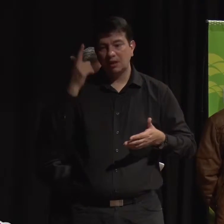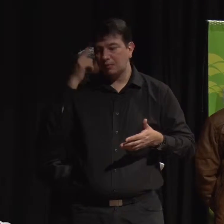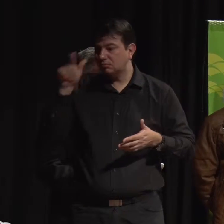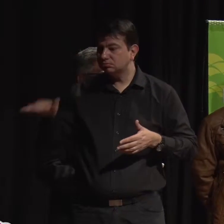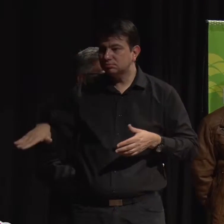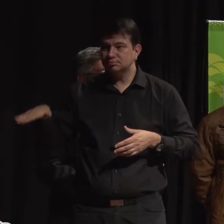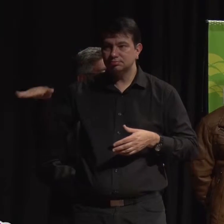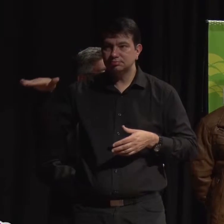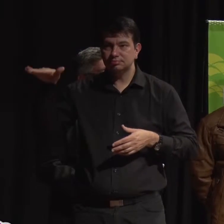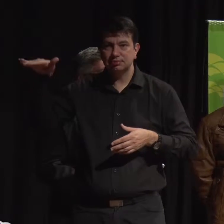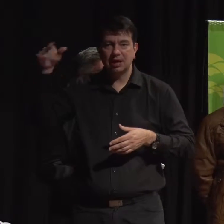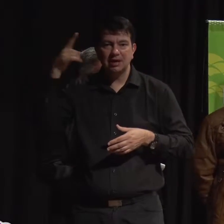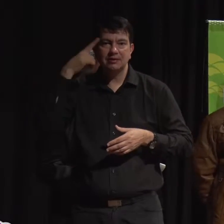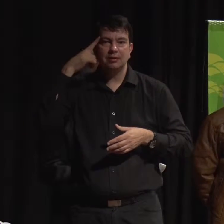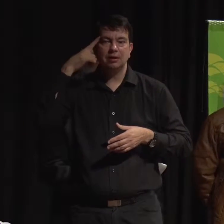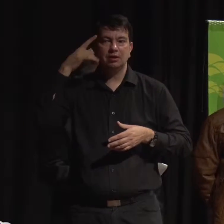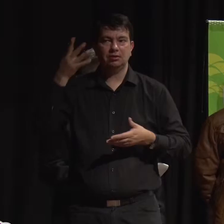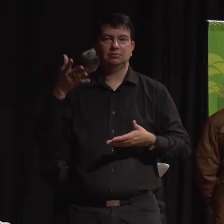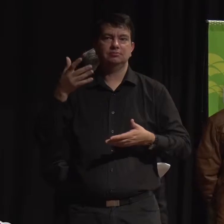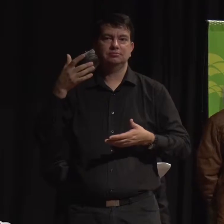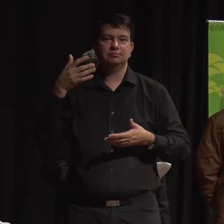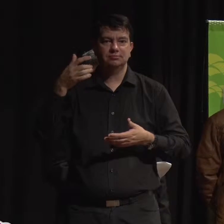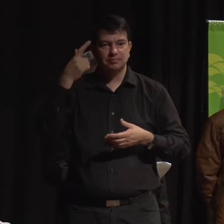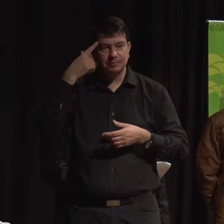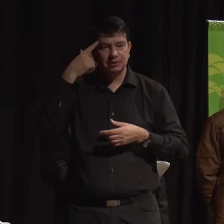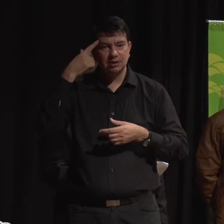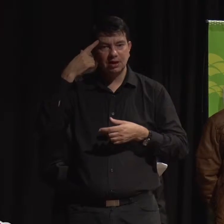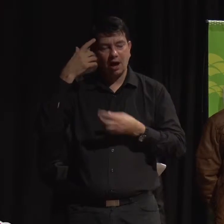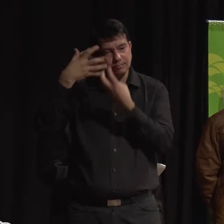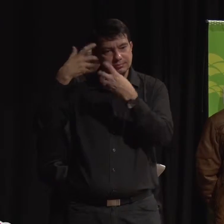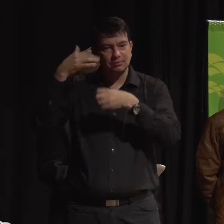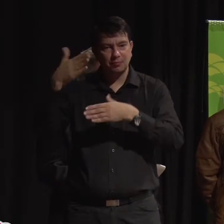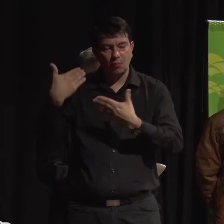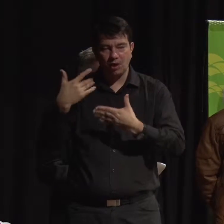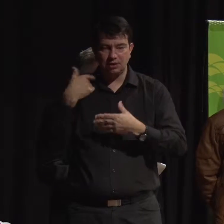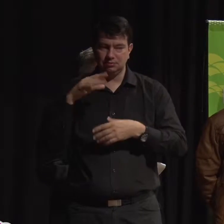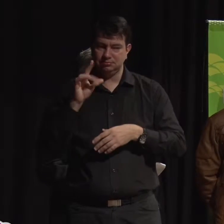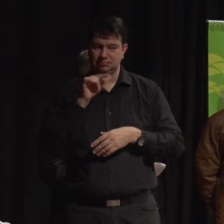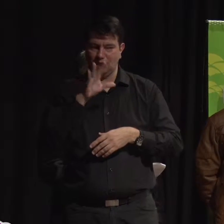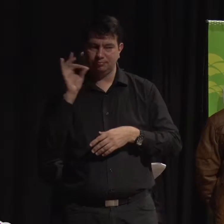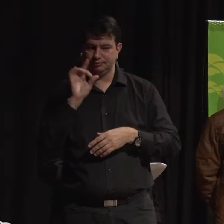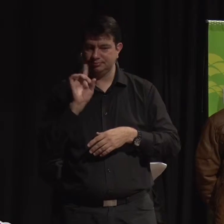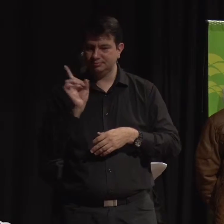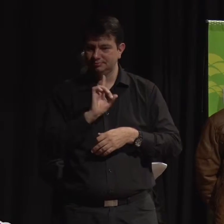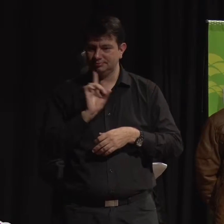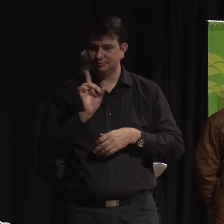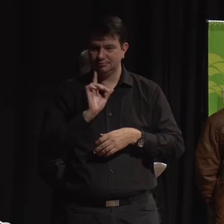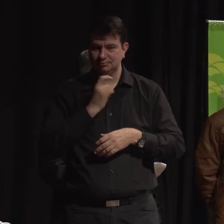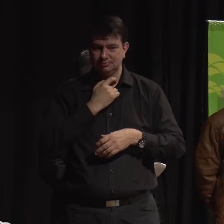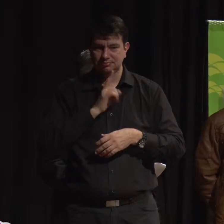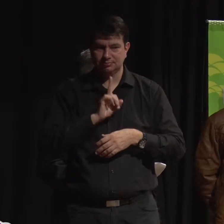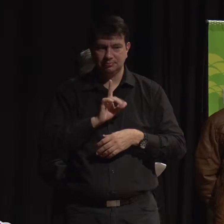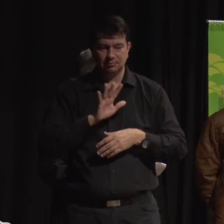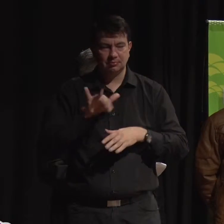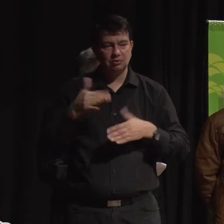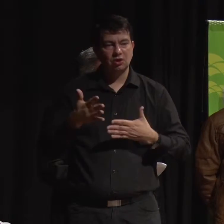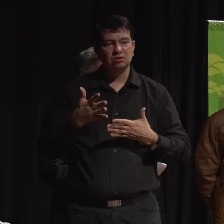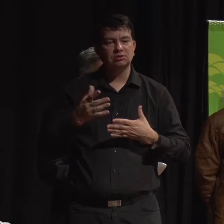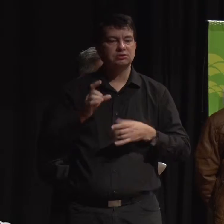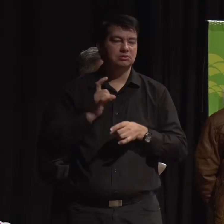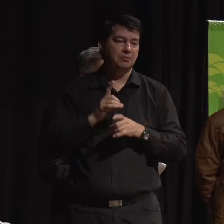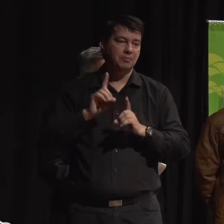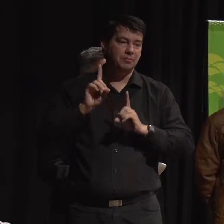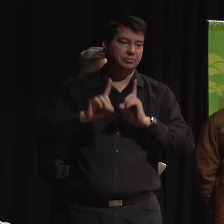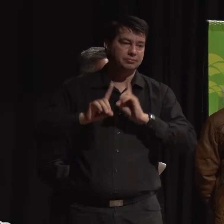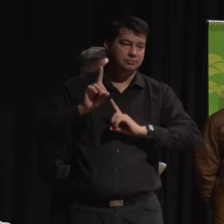capacidad de razonamiento no estarían no podrían elegir o no querrían elegir eso y bueno se ven estigmatizado